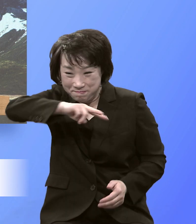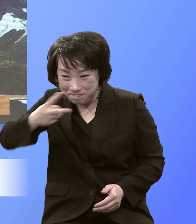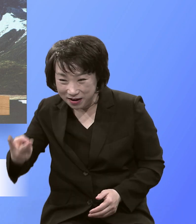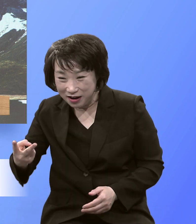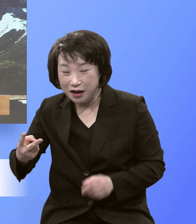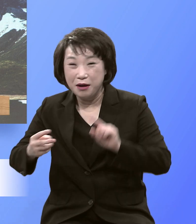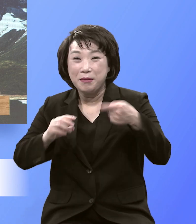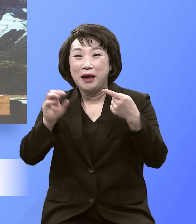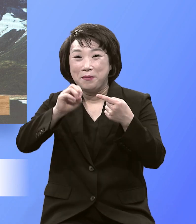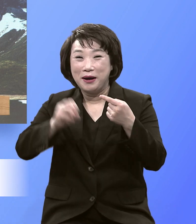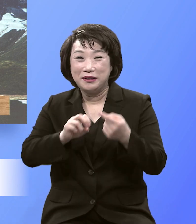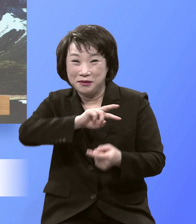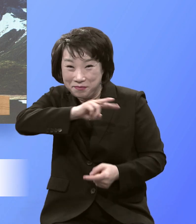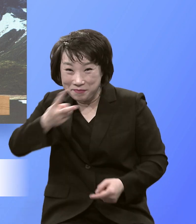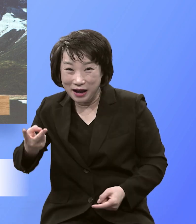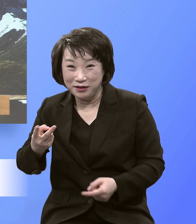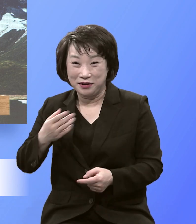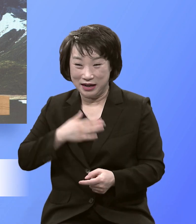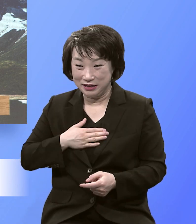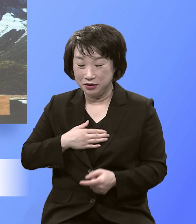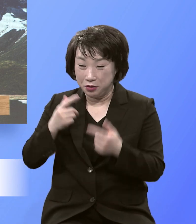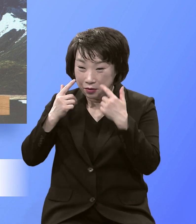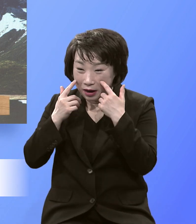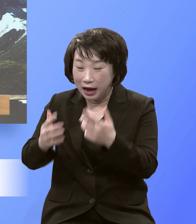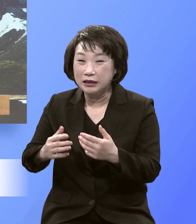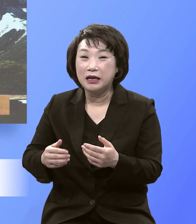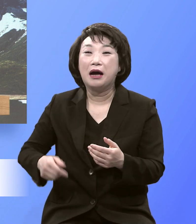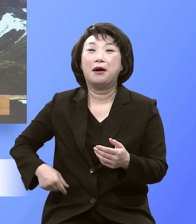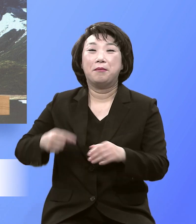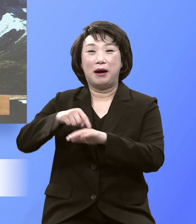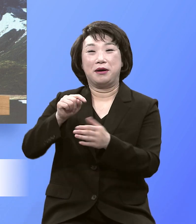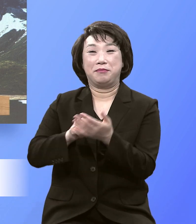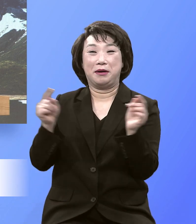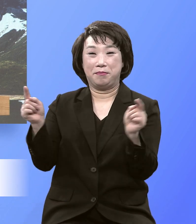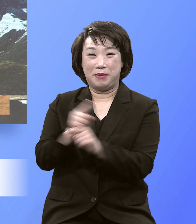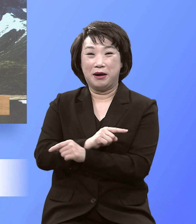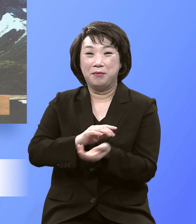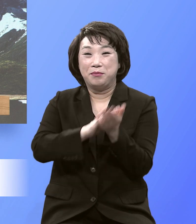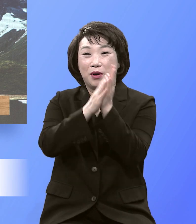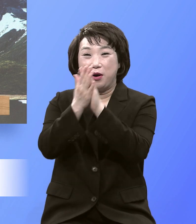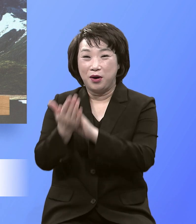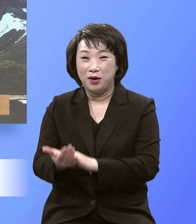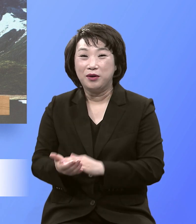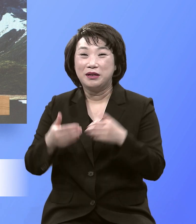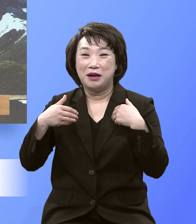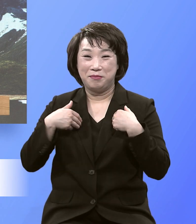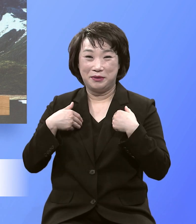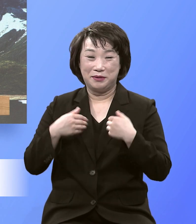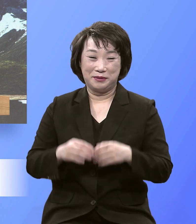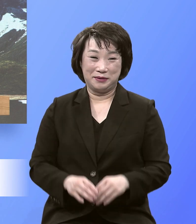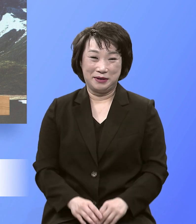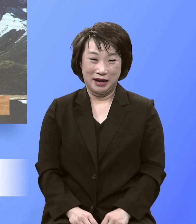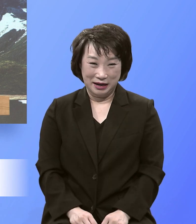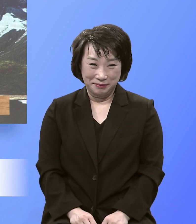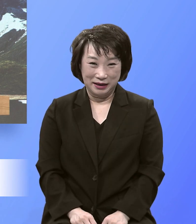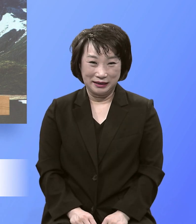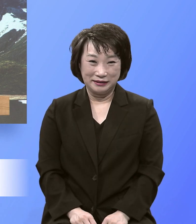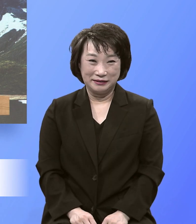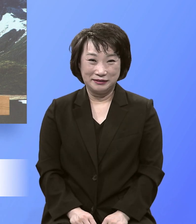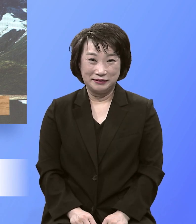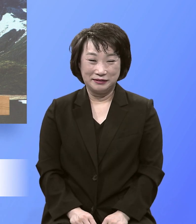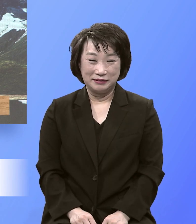100% 돌이켜서 분명한 회심의 변화가 있어야 된다는